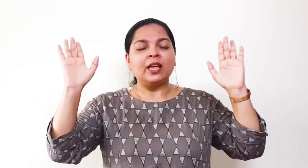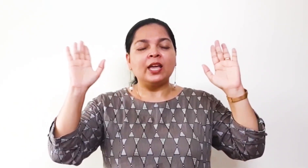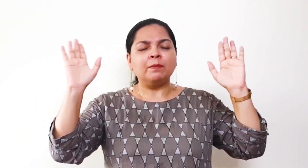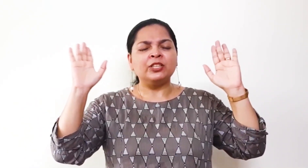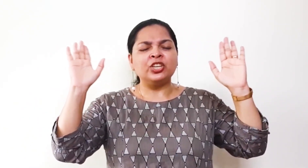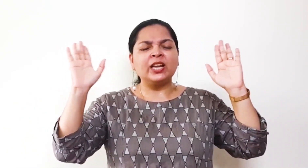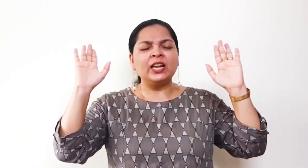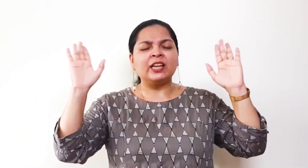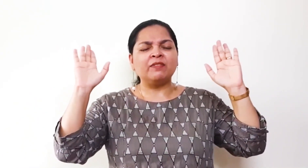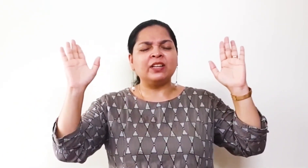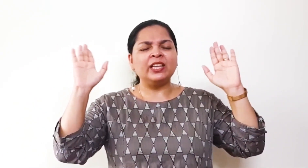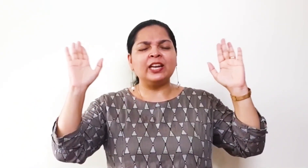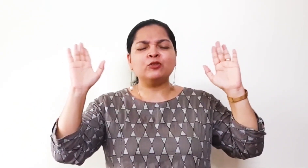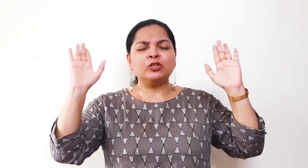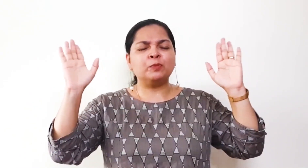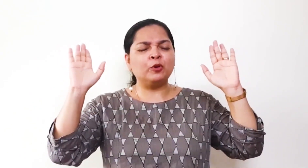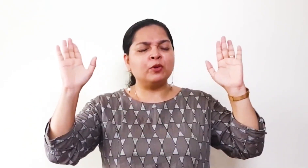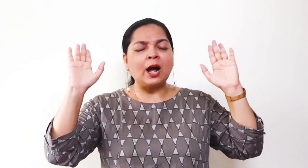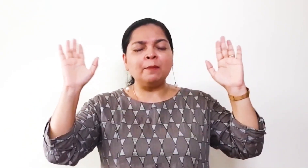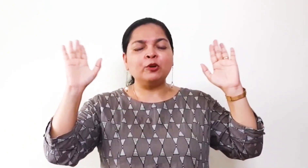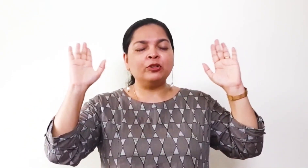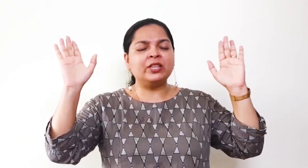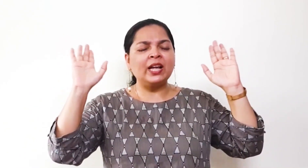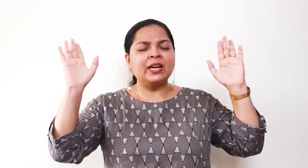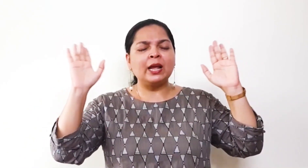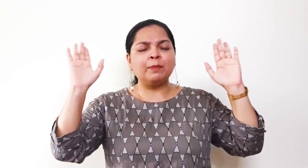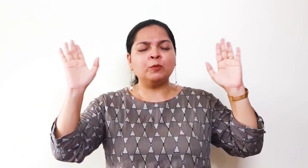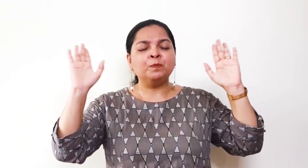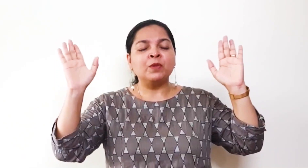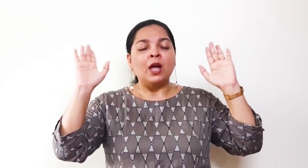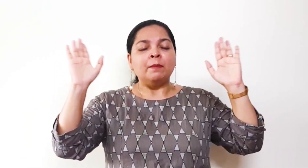हूँ हर एक बच्चे के लिए, हर एक व्यक्ति के लिए जो इस प्रोग्राम को